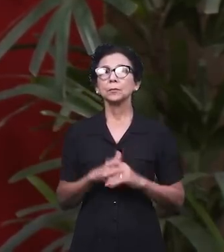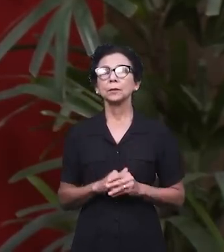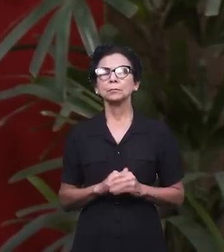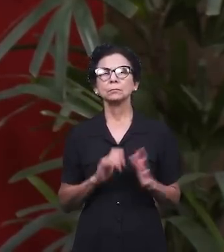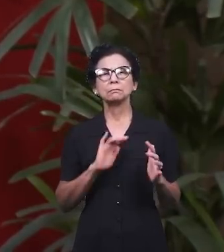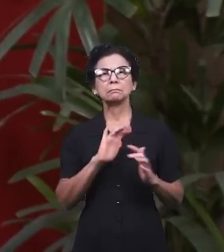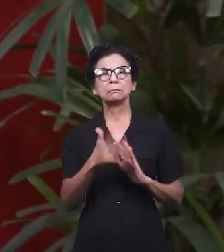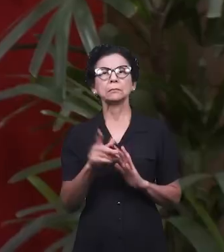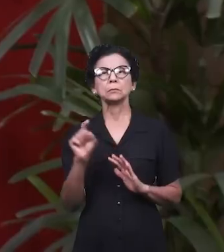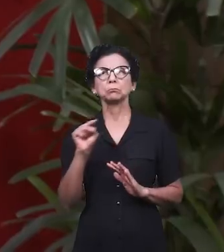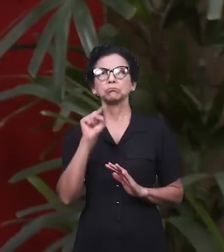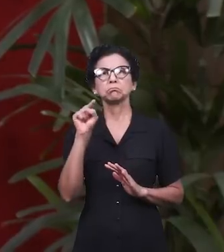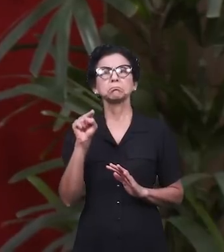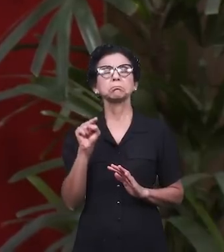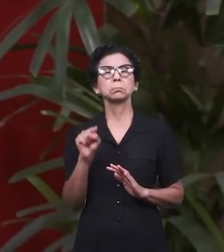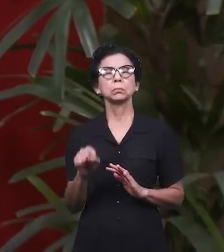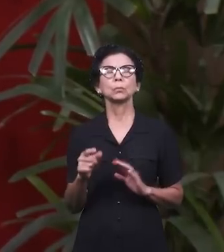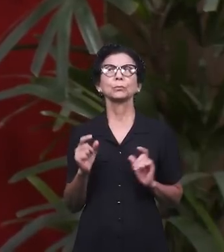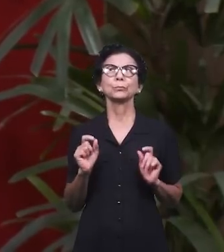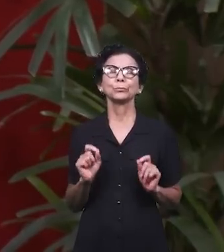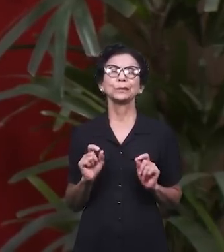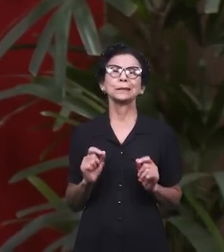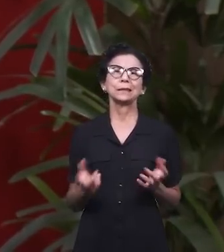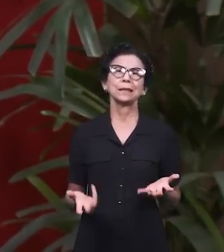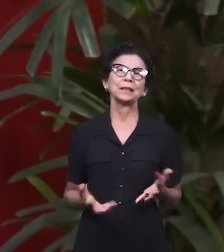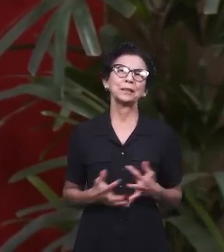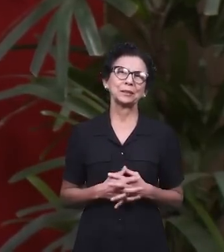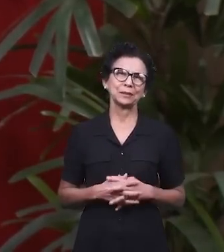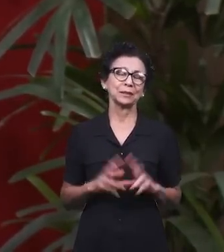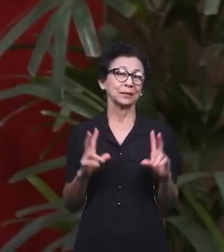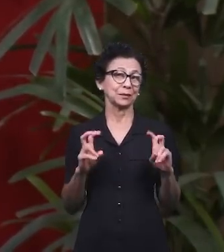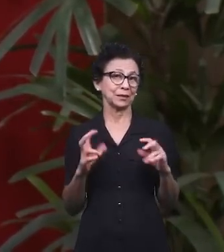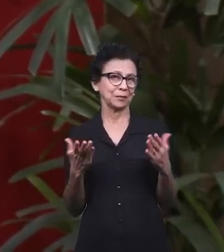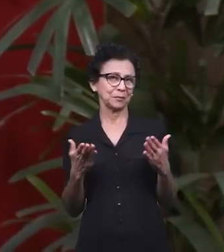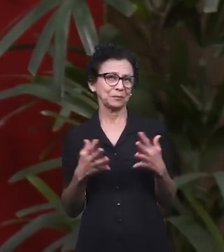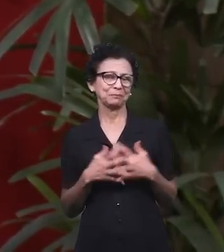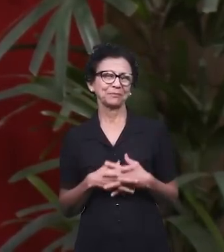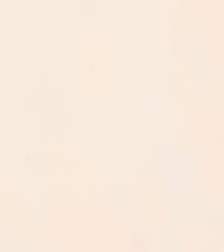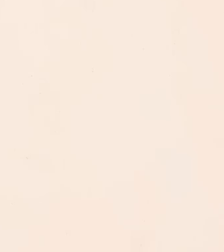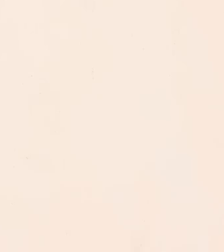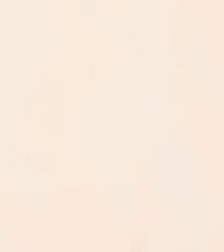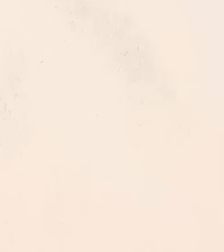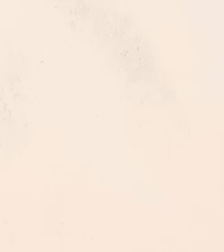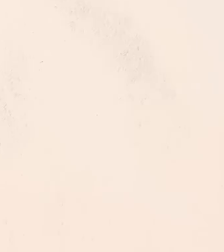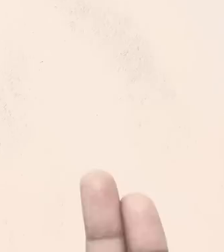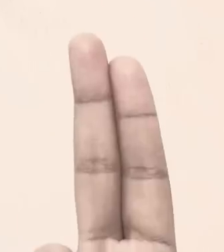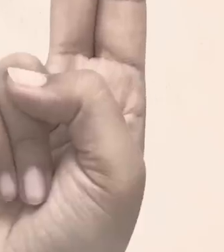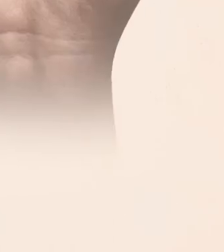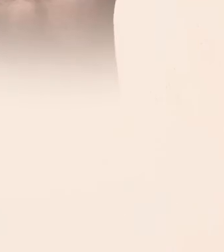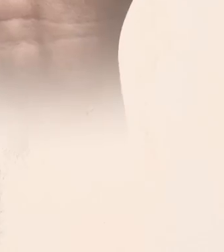Sinais de Vida. Hoje nós temos como tema Libras, o que é?